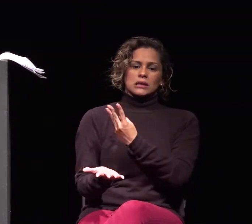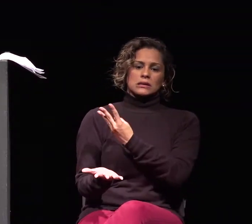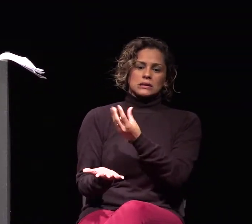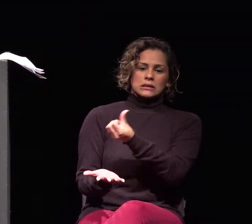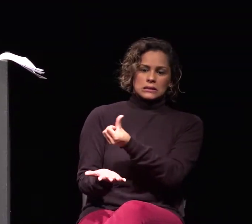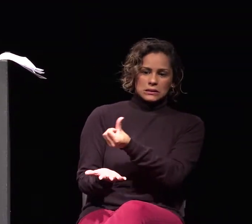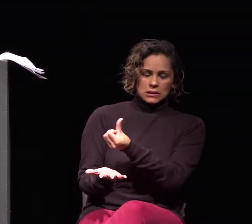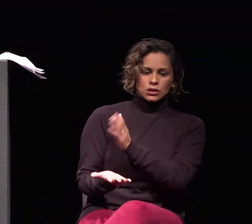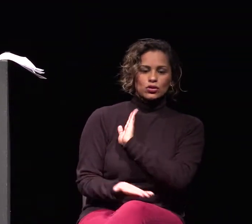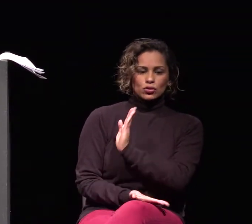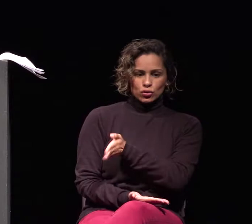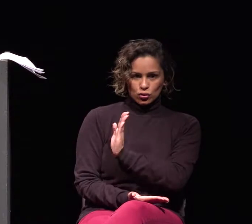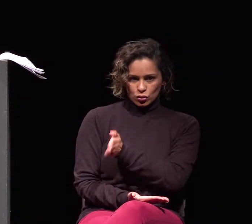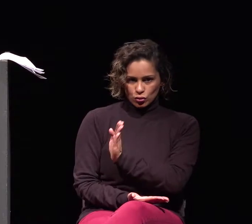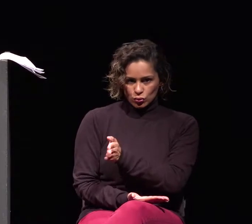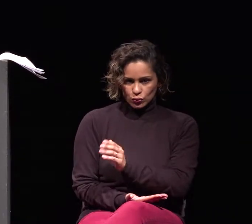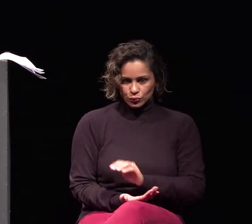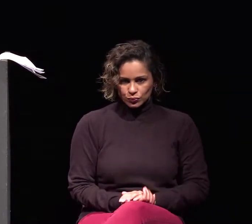Delegacia, e